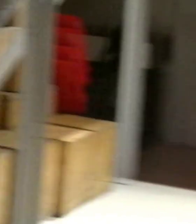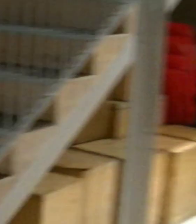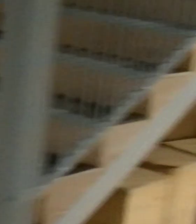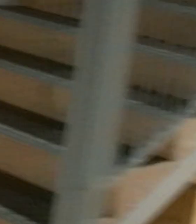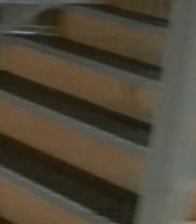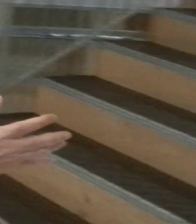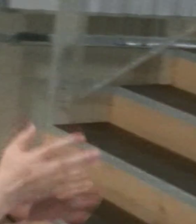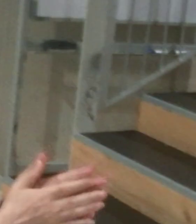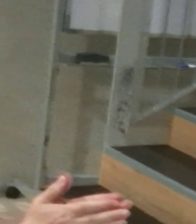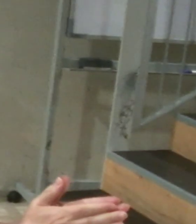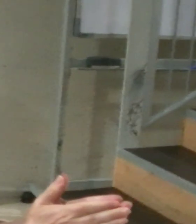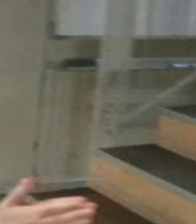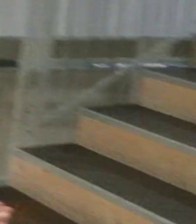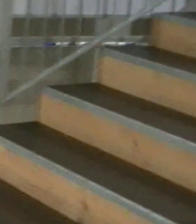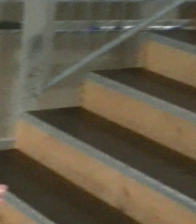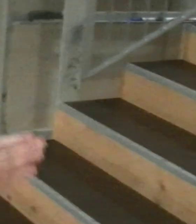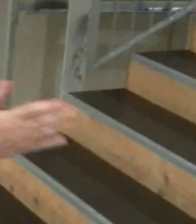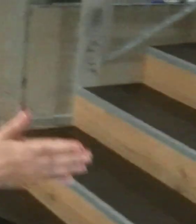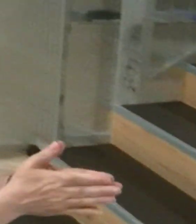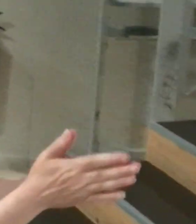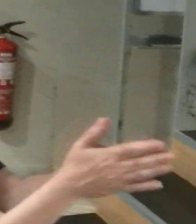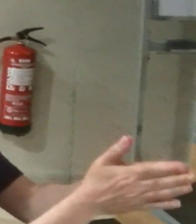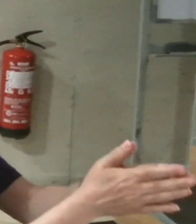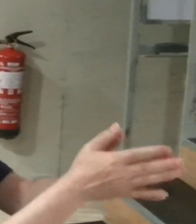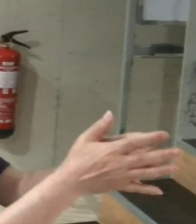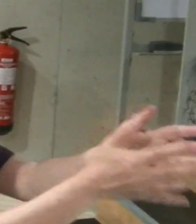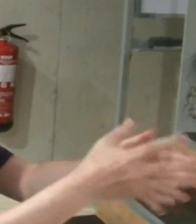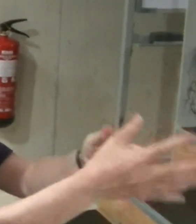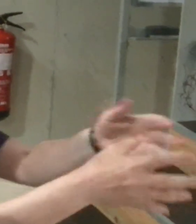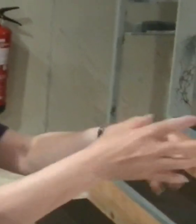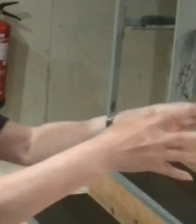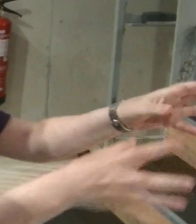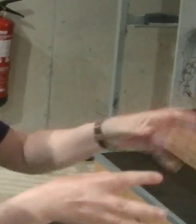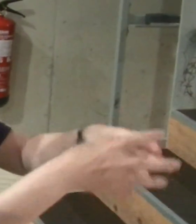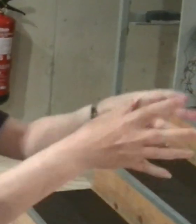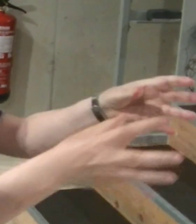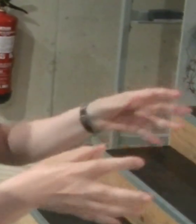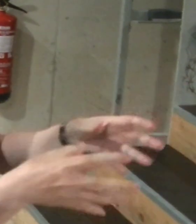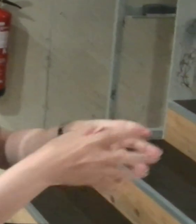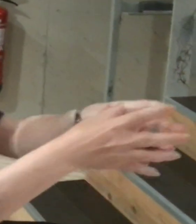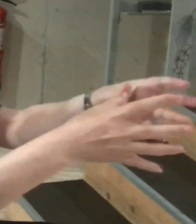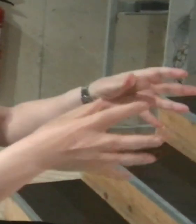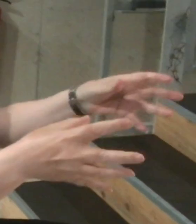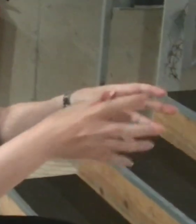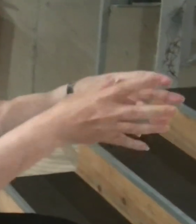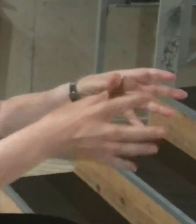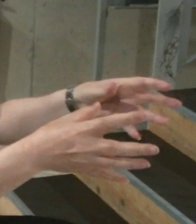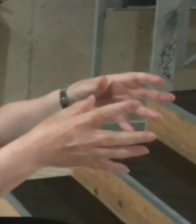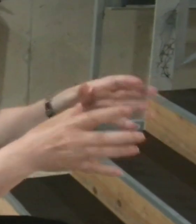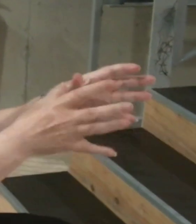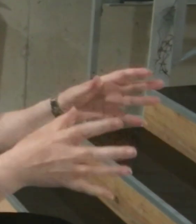Quería hacer una pregunta. El aspecto de la sanidad y la sexualidad femenina, ¿cómo ha tocado el movimiento